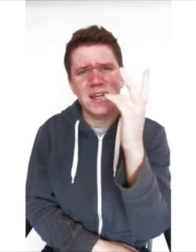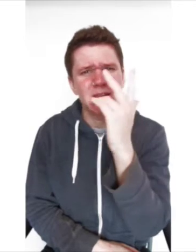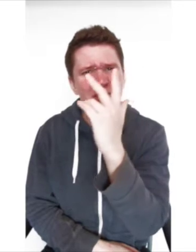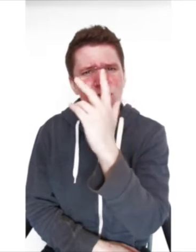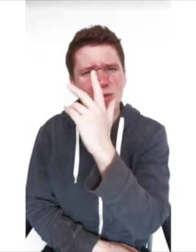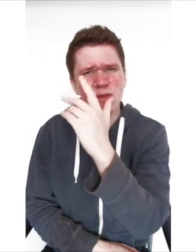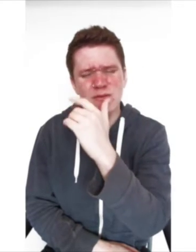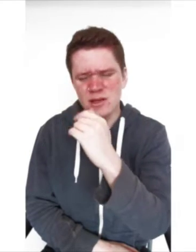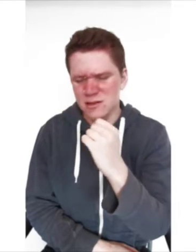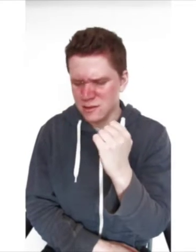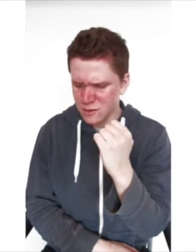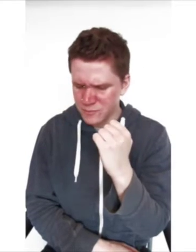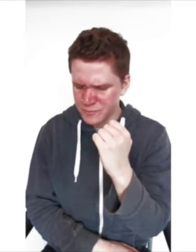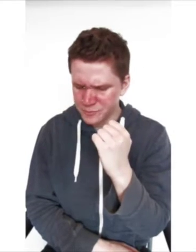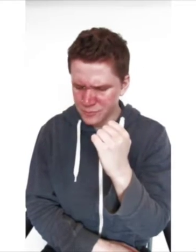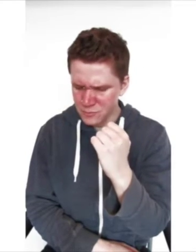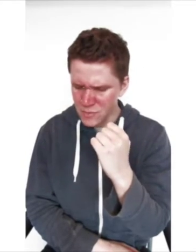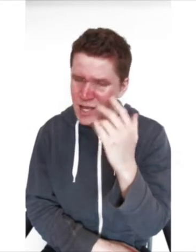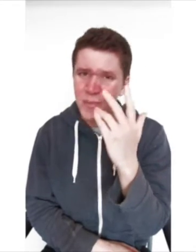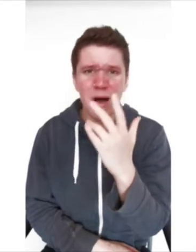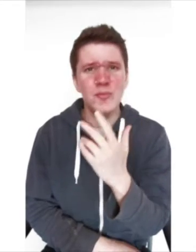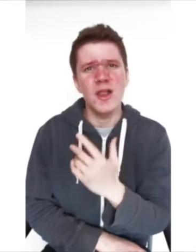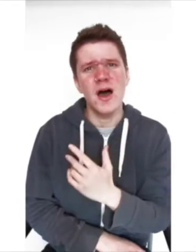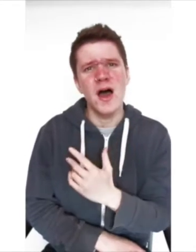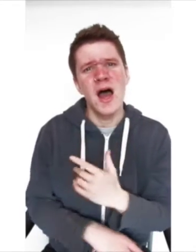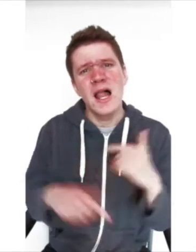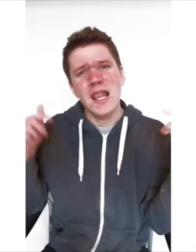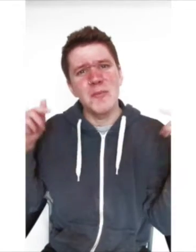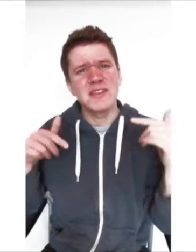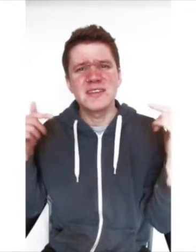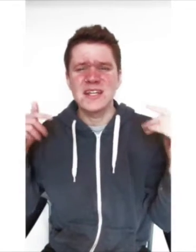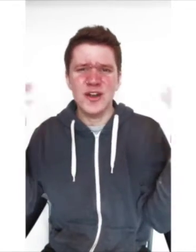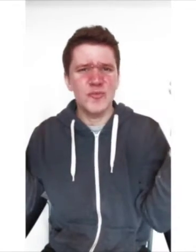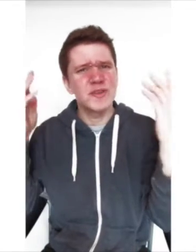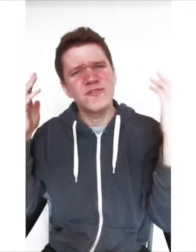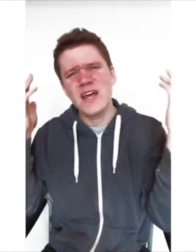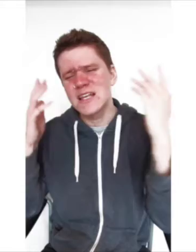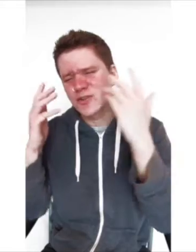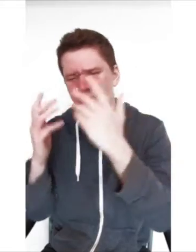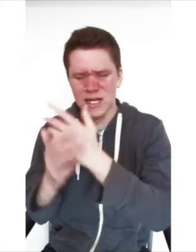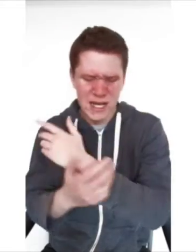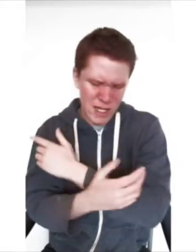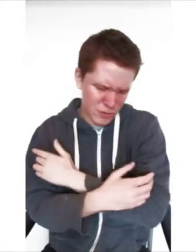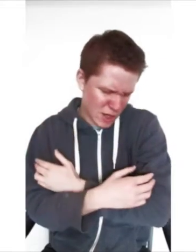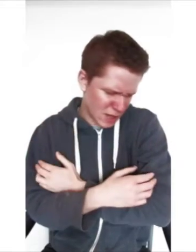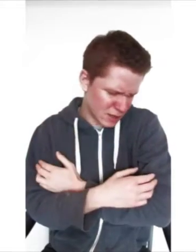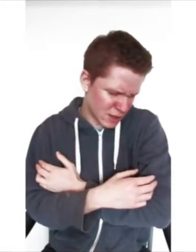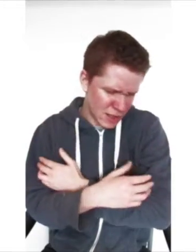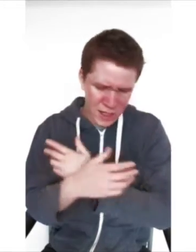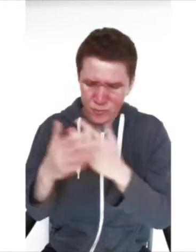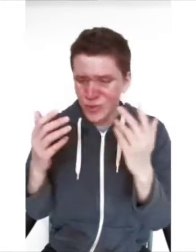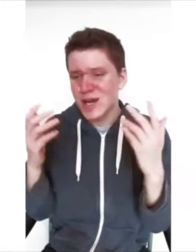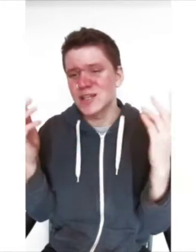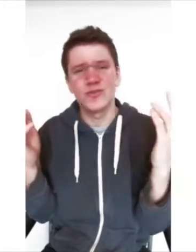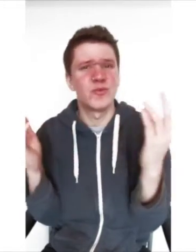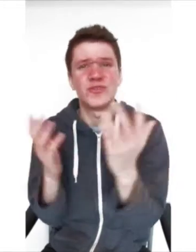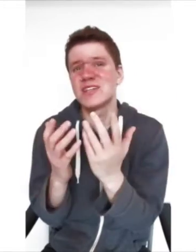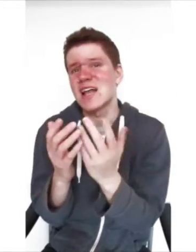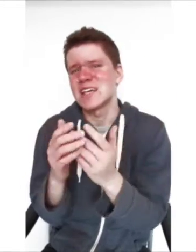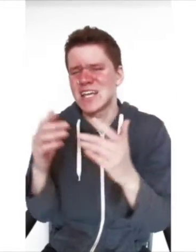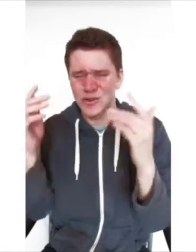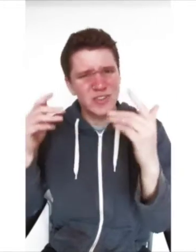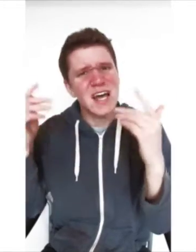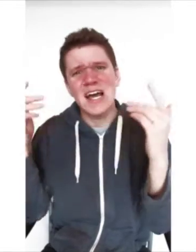piccola che nessuno l'ha mai vista. E bambola, la mattina non mi svegliano le cannonate, e da martire